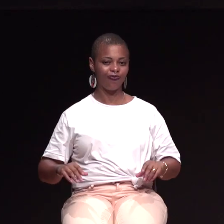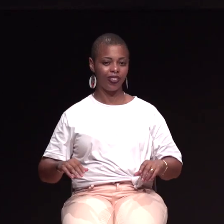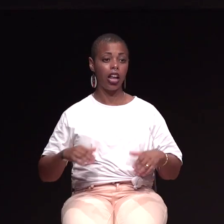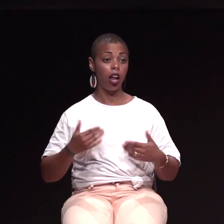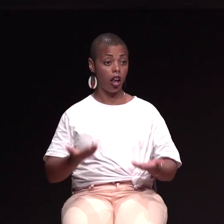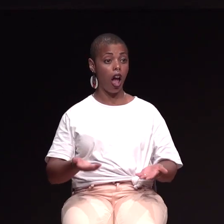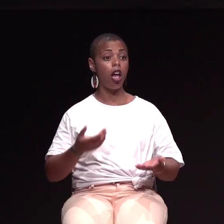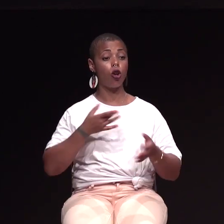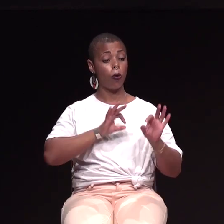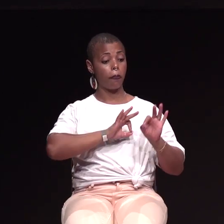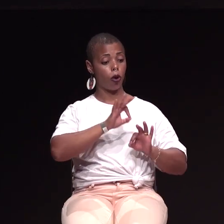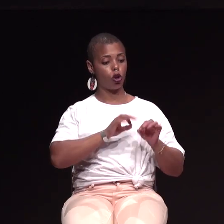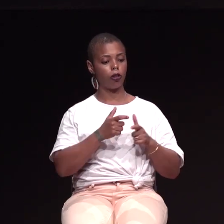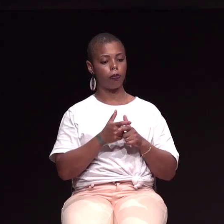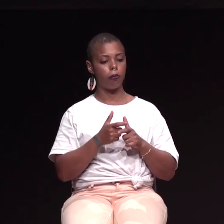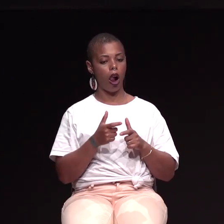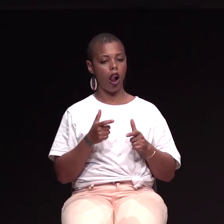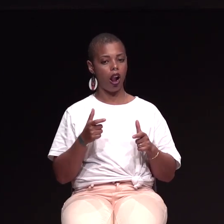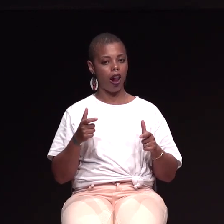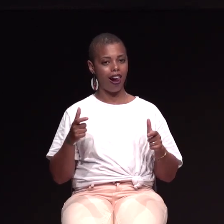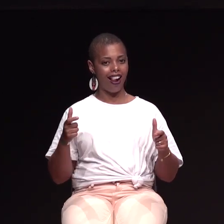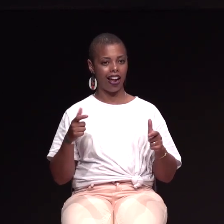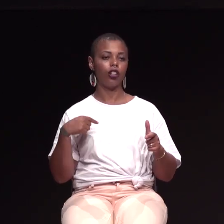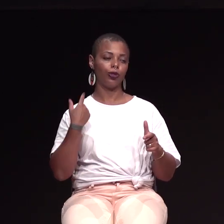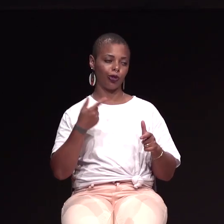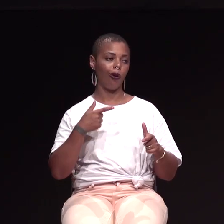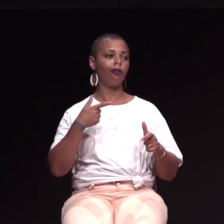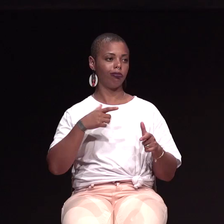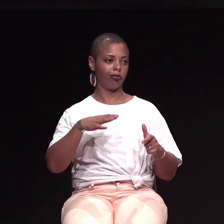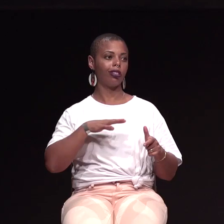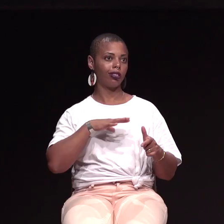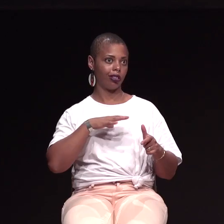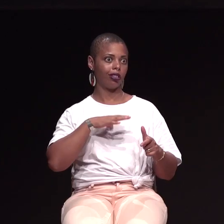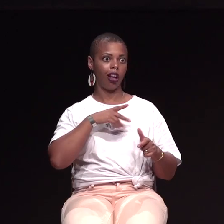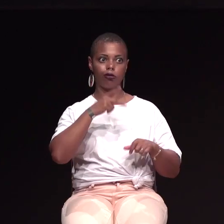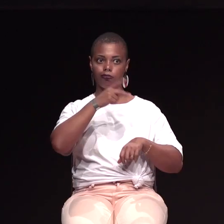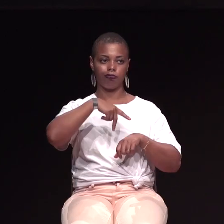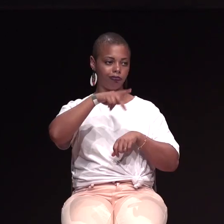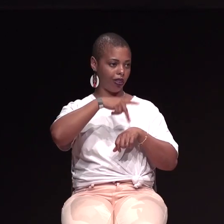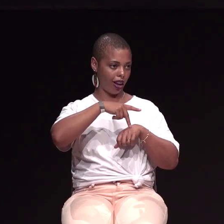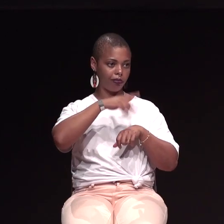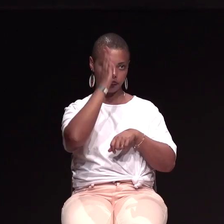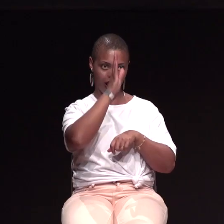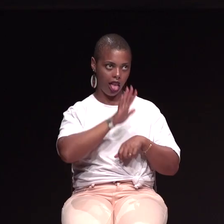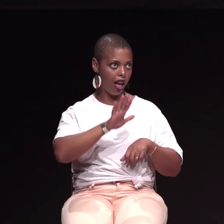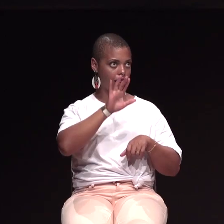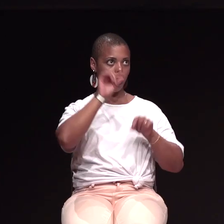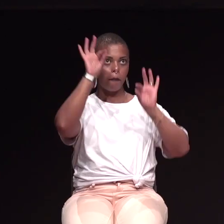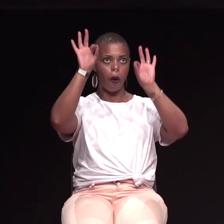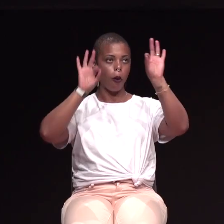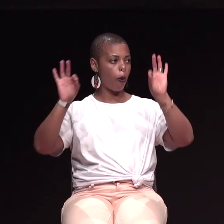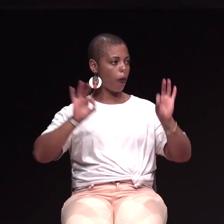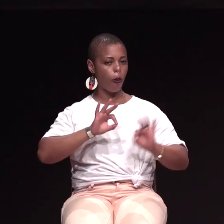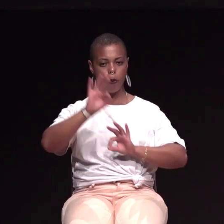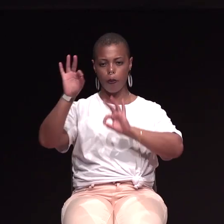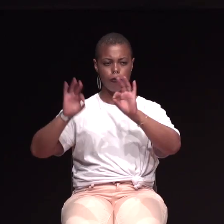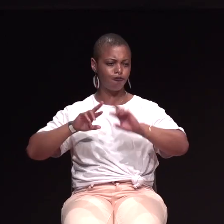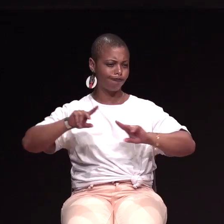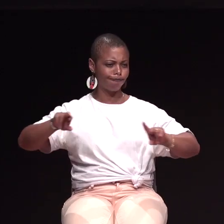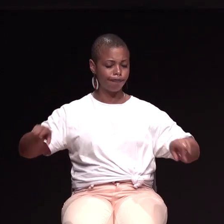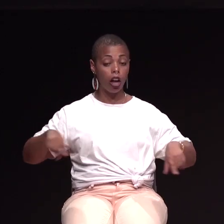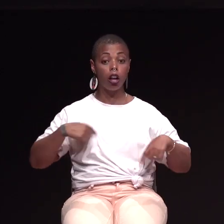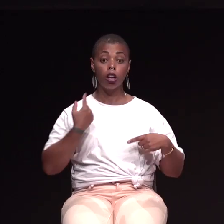crescendo, né? Nós estamos em cidades do país inteiro. A gente aprendeu muito com as